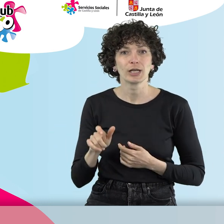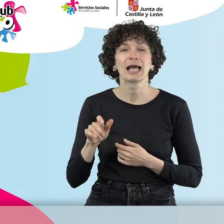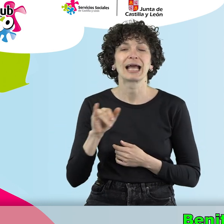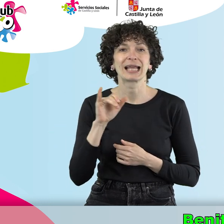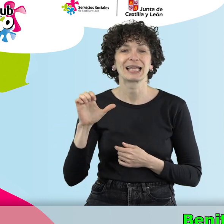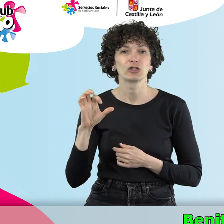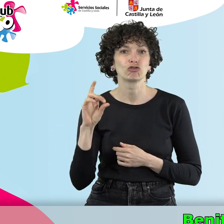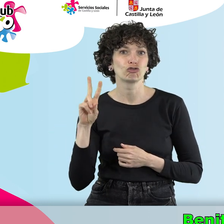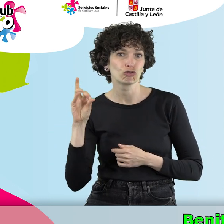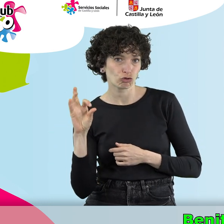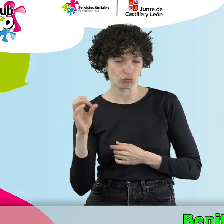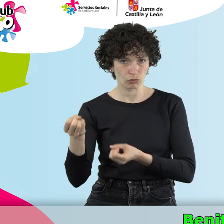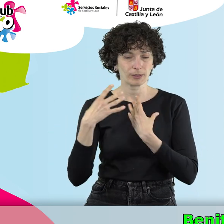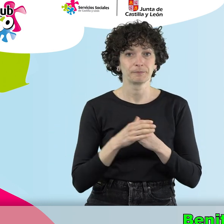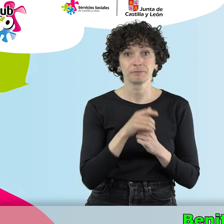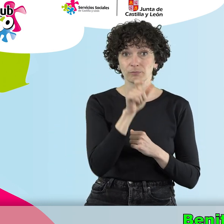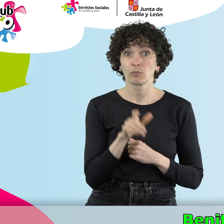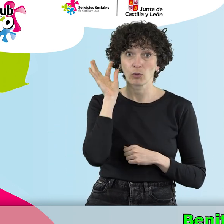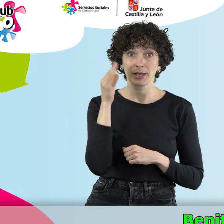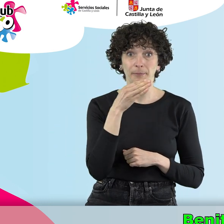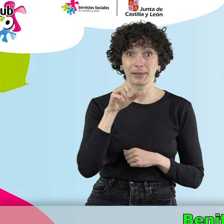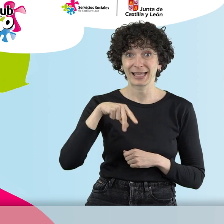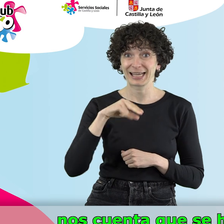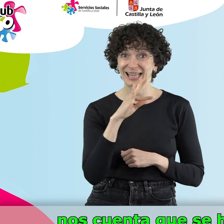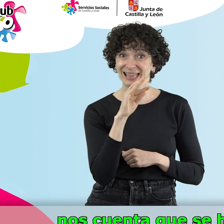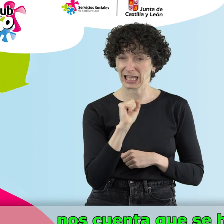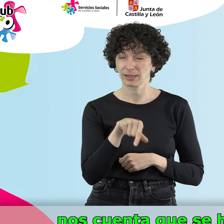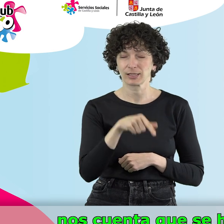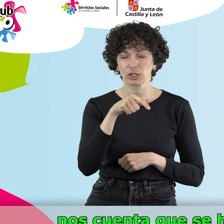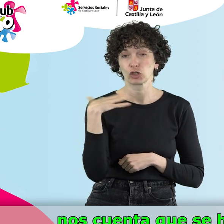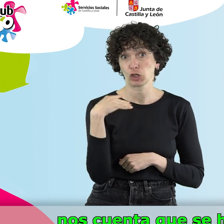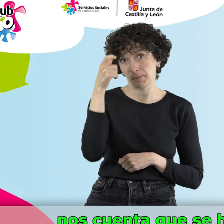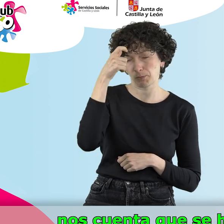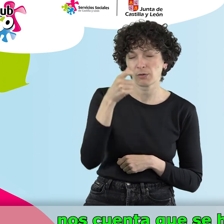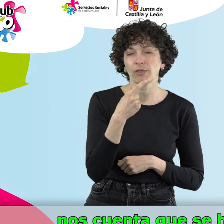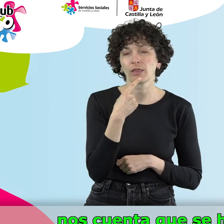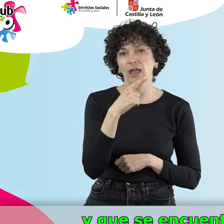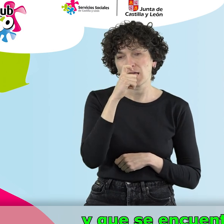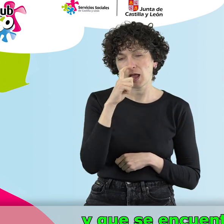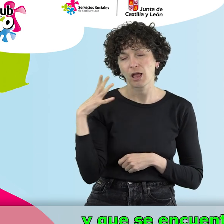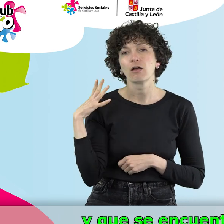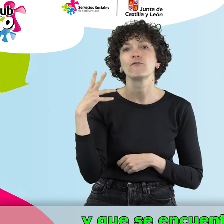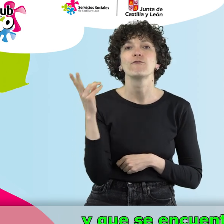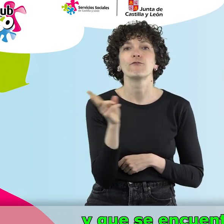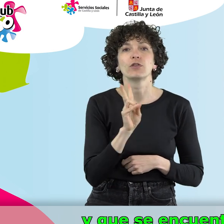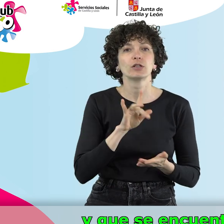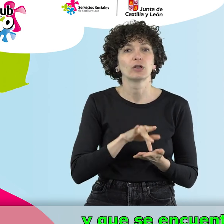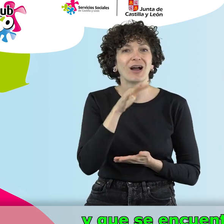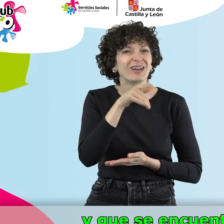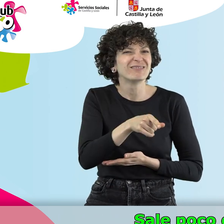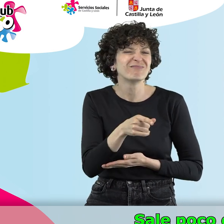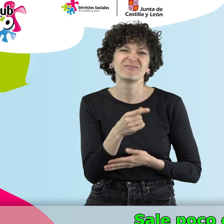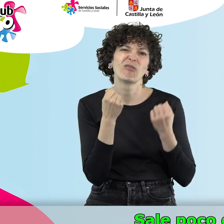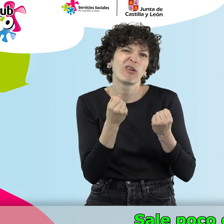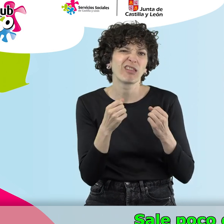cuéntanos. Benita, de San Esteban de Gormaz, en Soria, nos cuenta que se ha quedado viuda hace unos años y que se encuentra sin fuerzas y sin